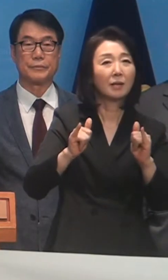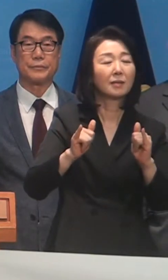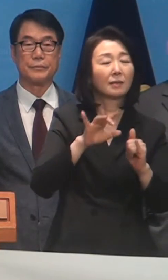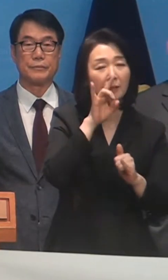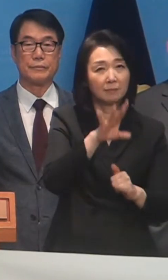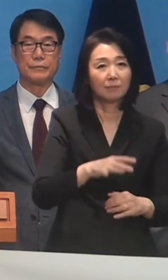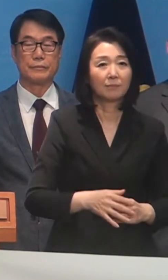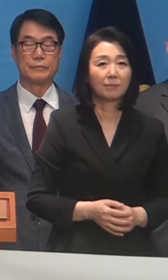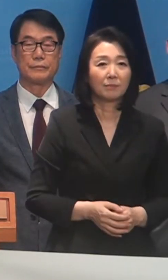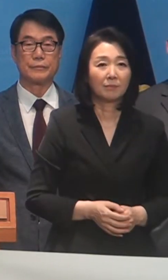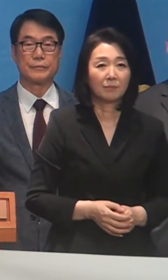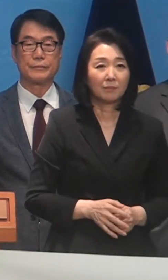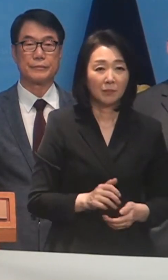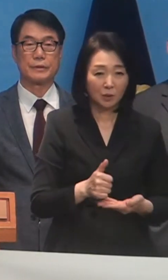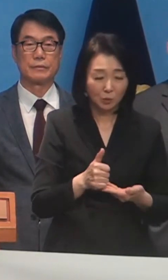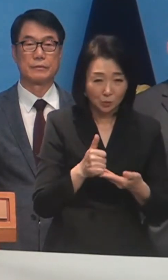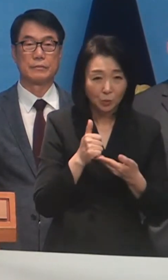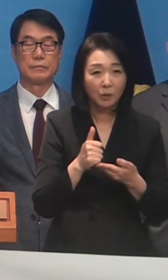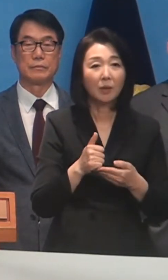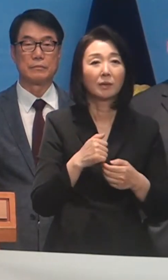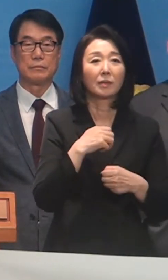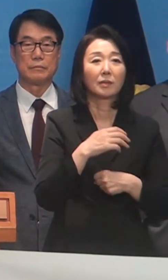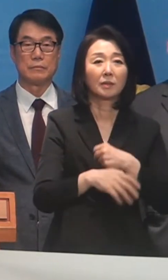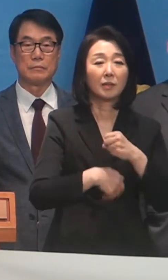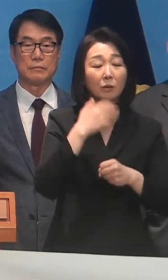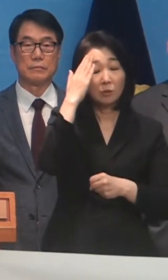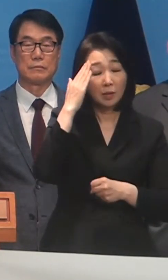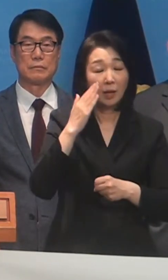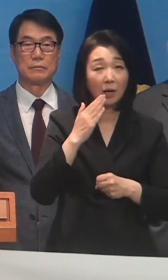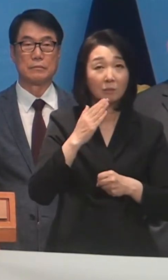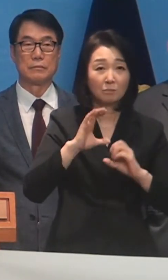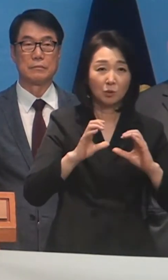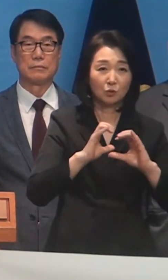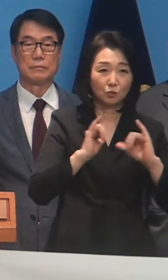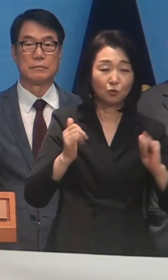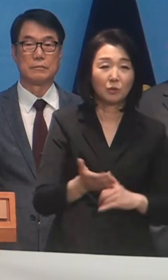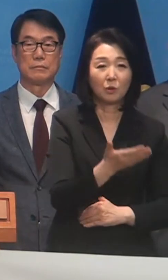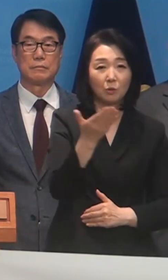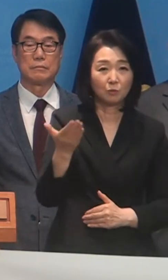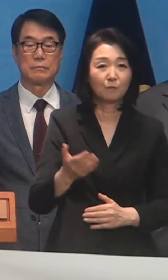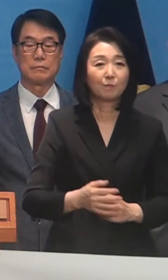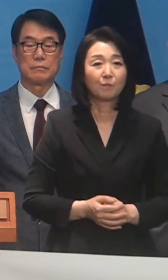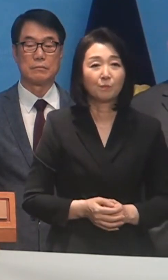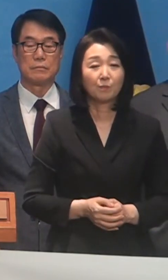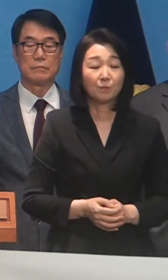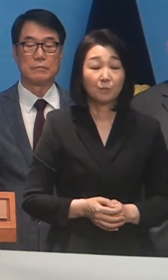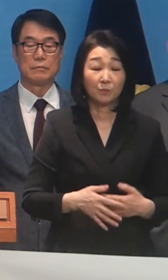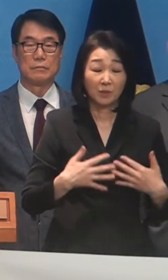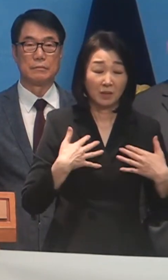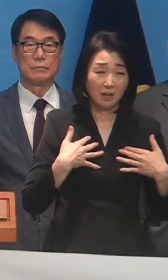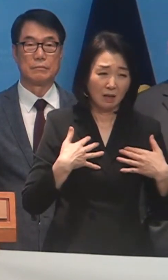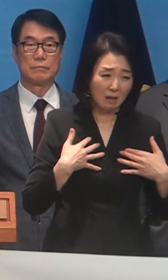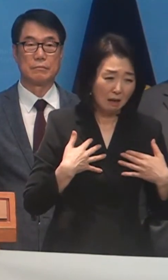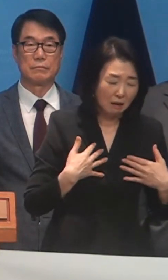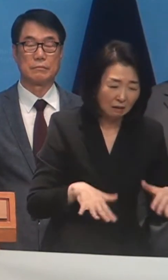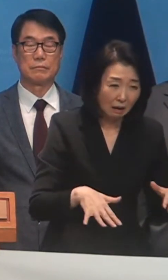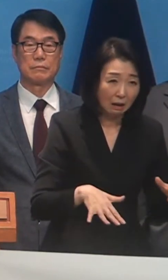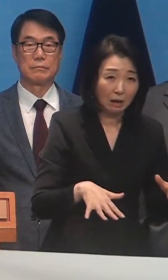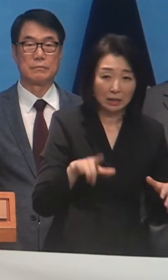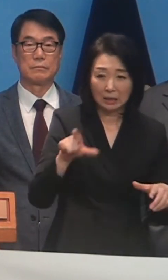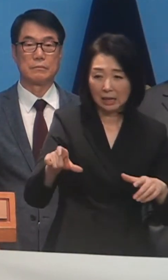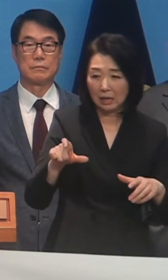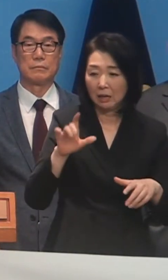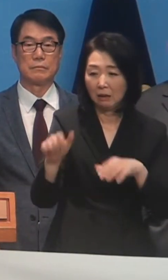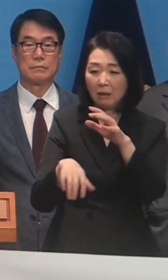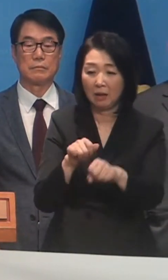되겠습니다. 존경하는 자유 대한민국 국민 여러분, 야국 방식의 정글로 변해가는 엄혹한